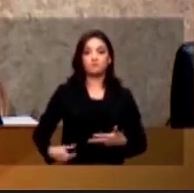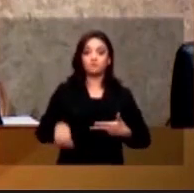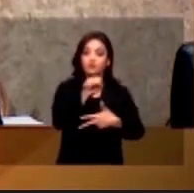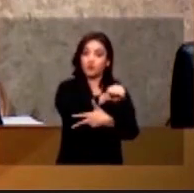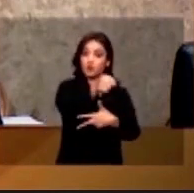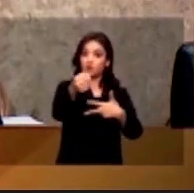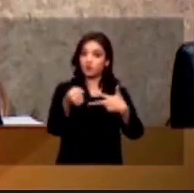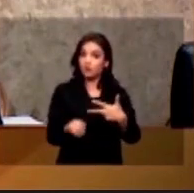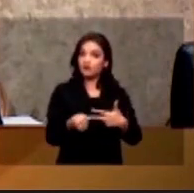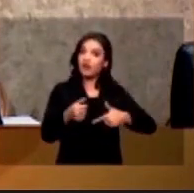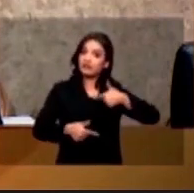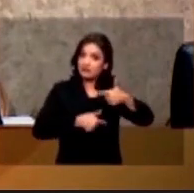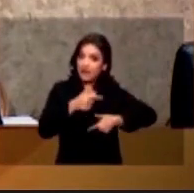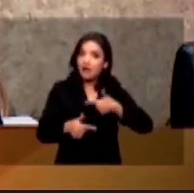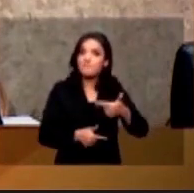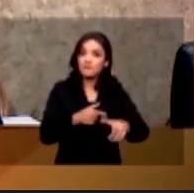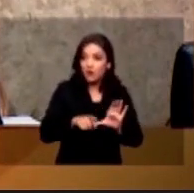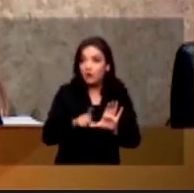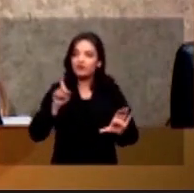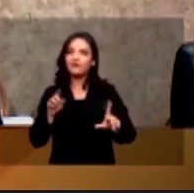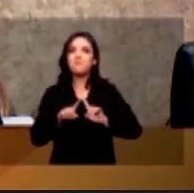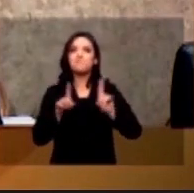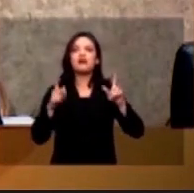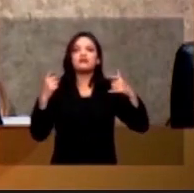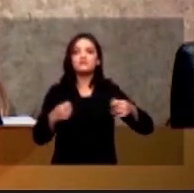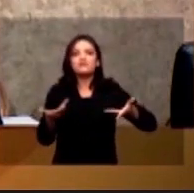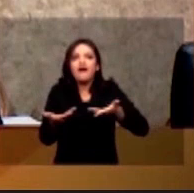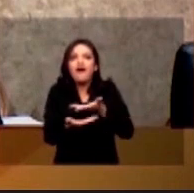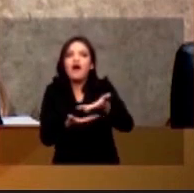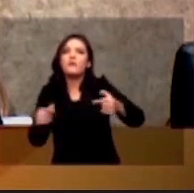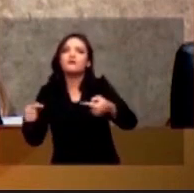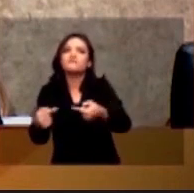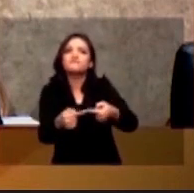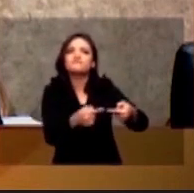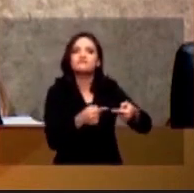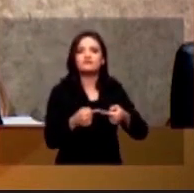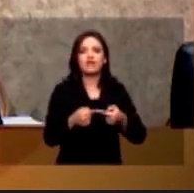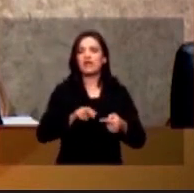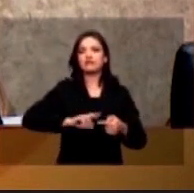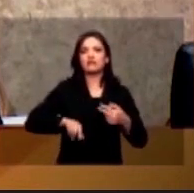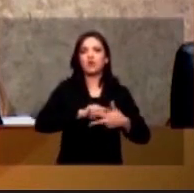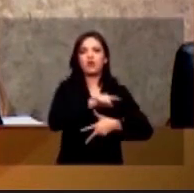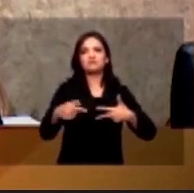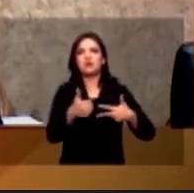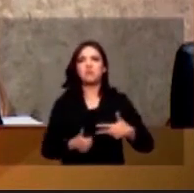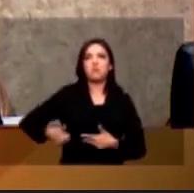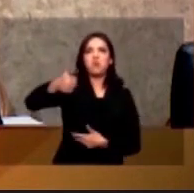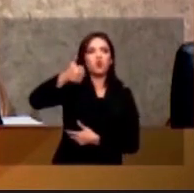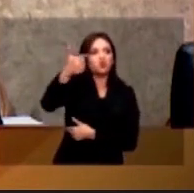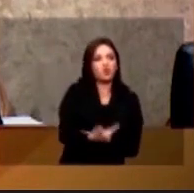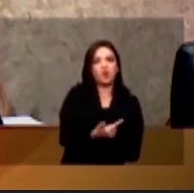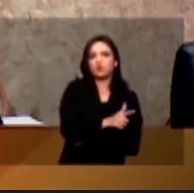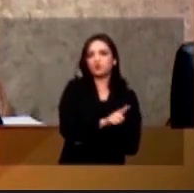tua independentes e harmônicos sem que haja superpoderes entre